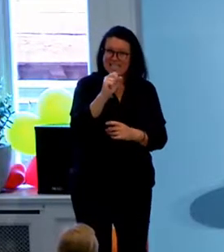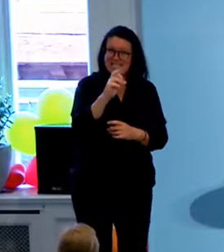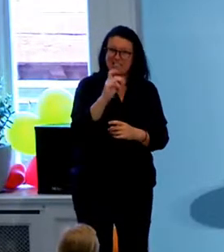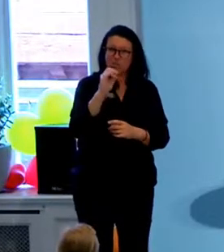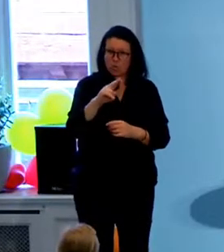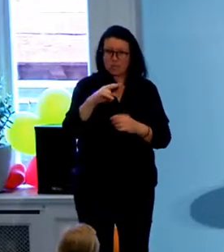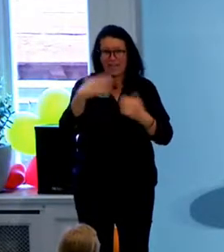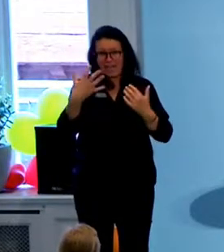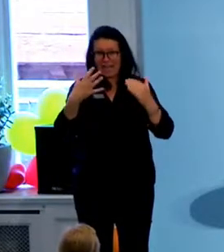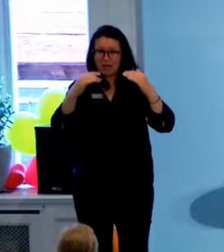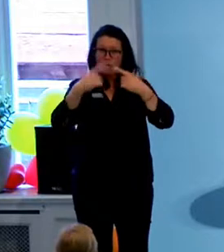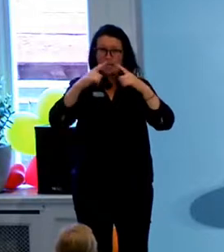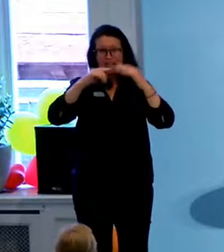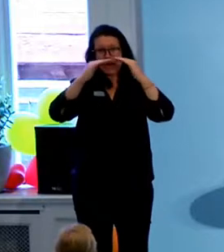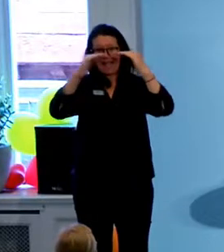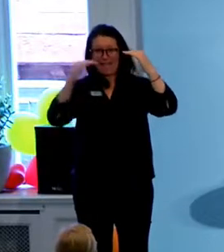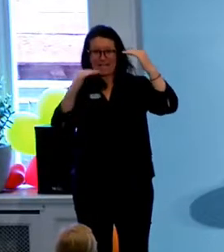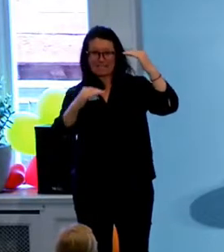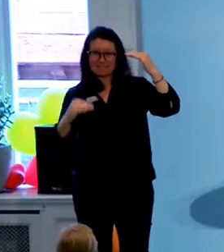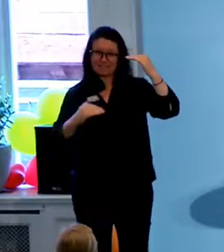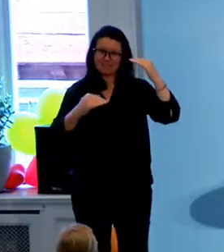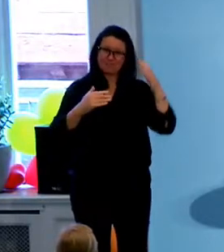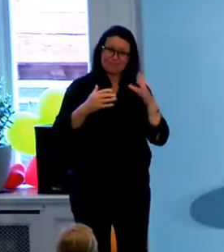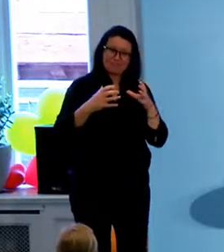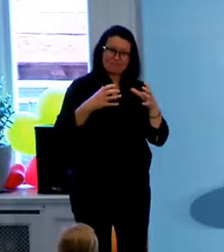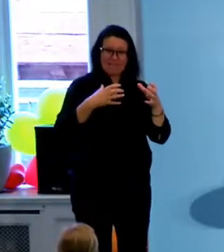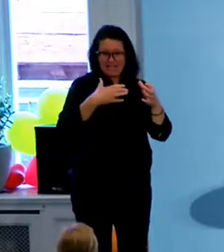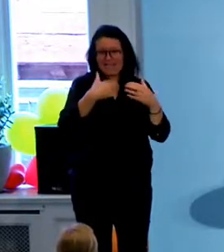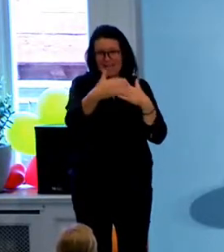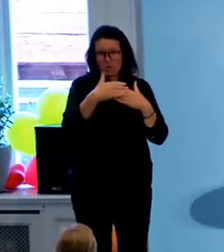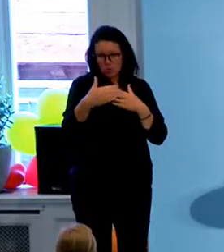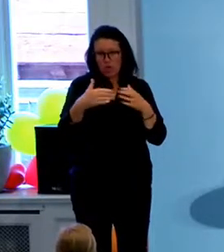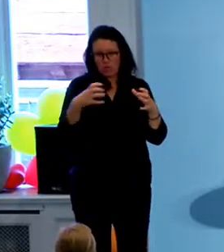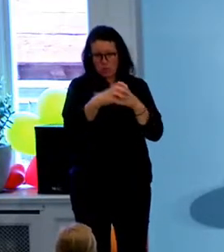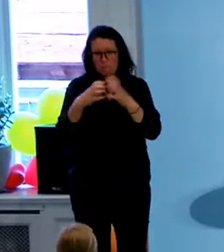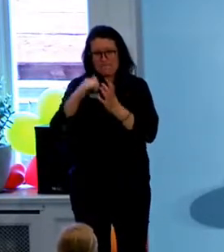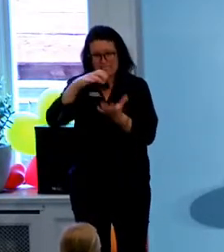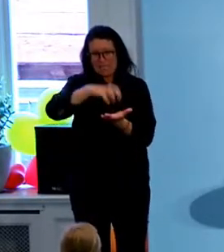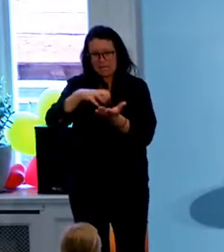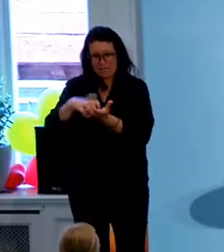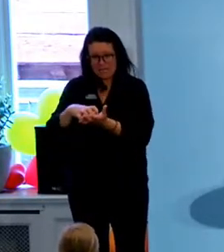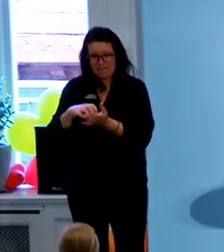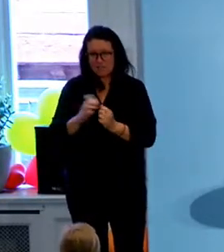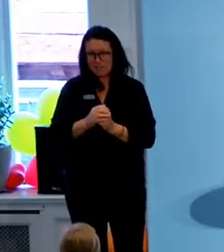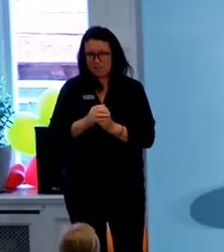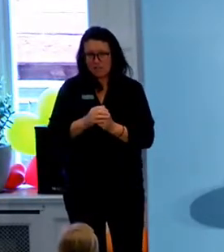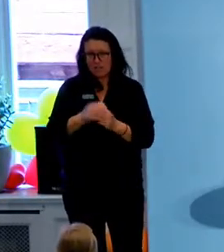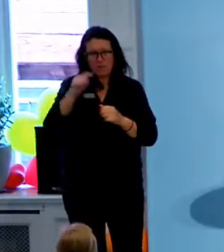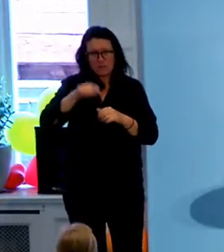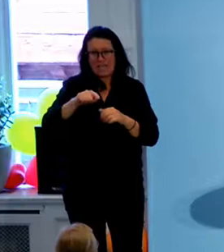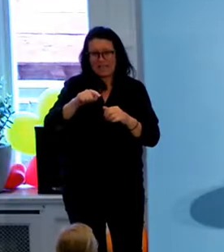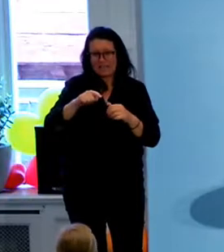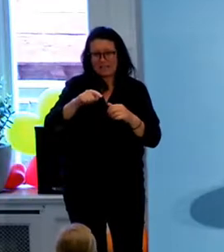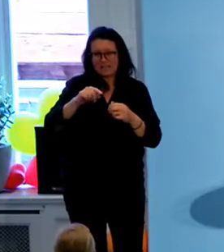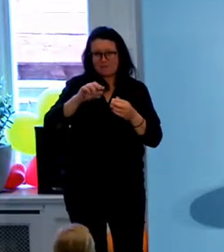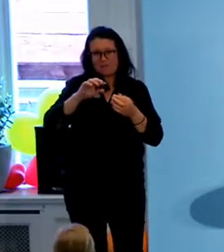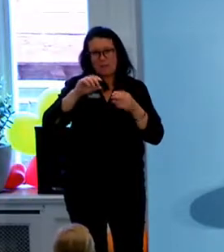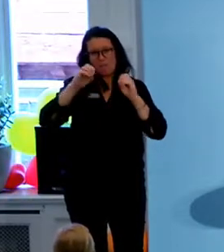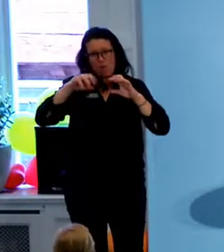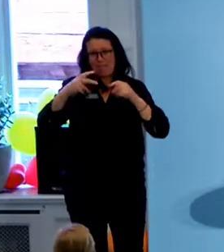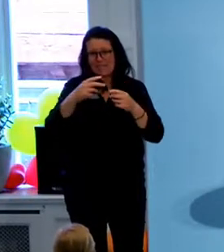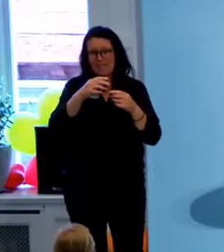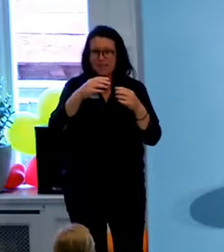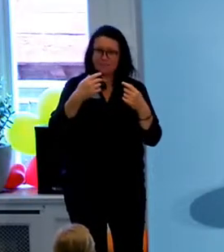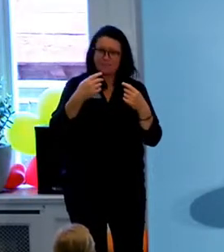av hierarkiska relationer mellan grupper i samhället. Och den gynnar ojämlika relationer i alla led